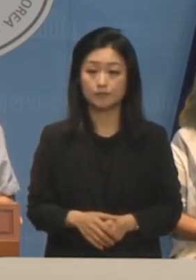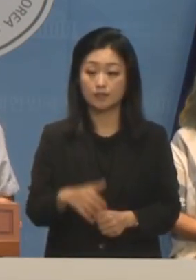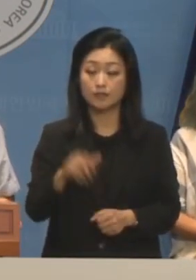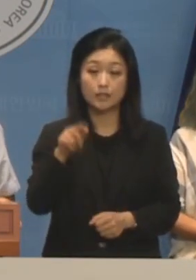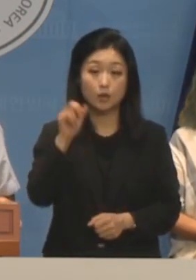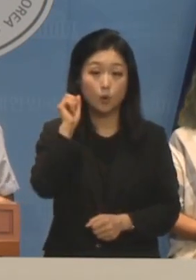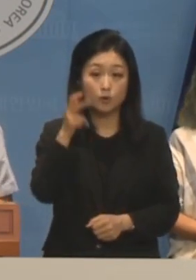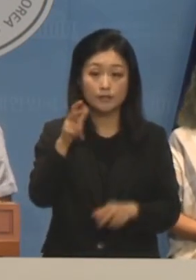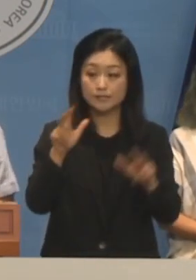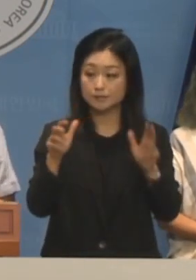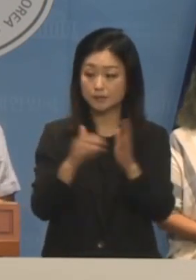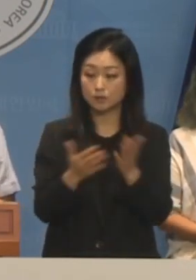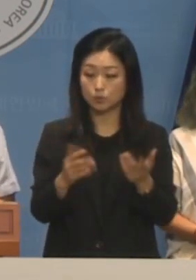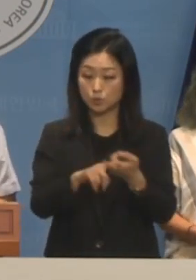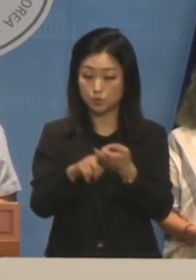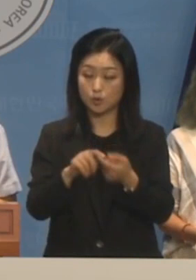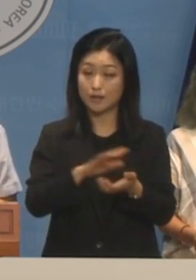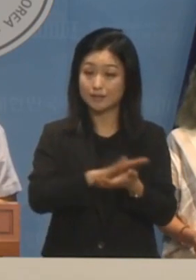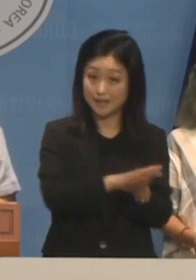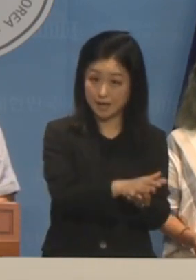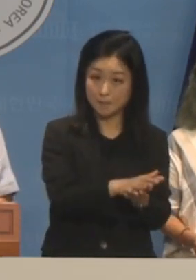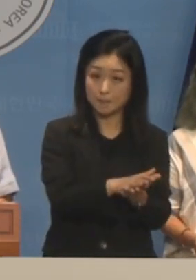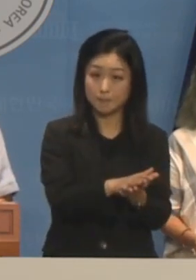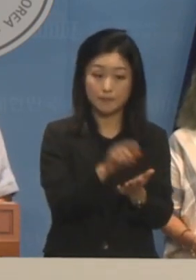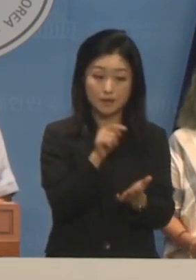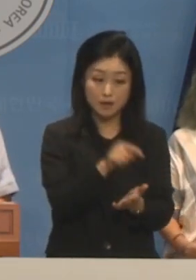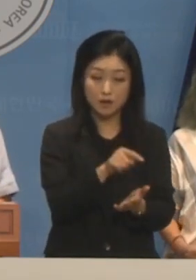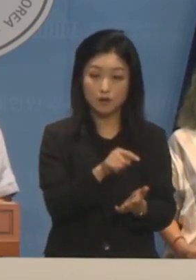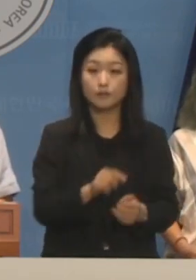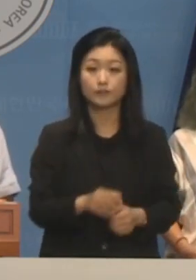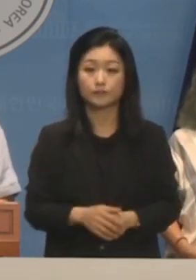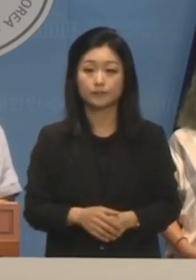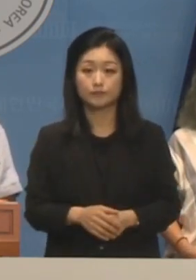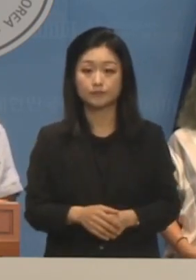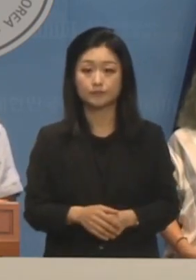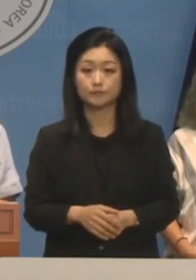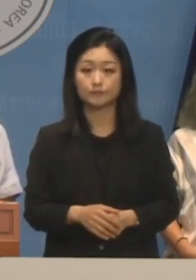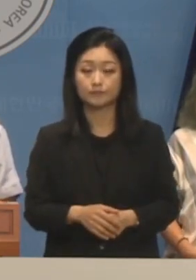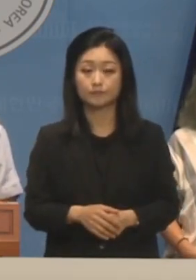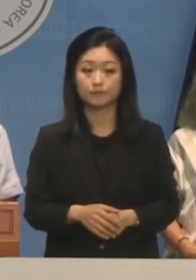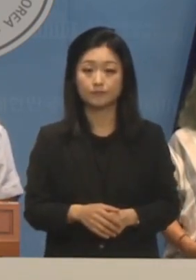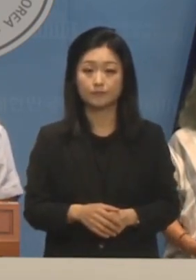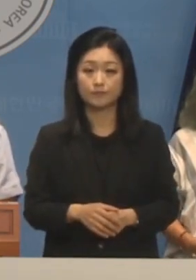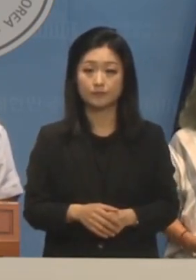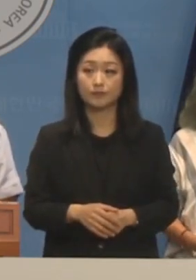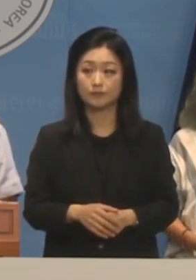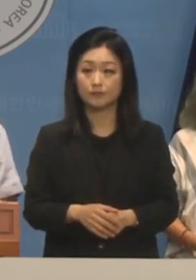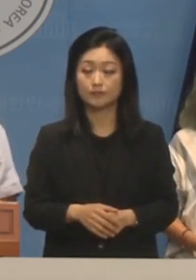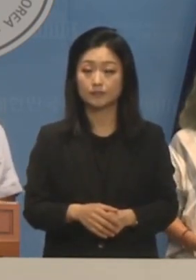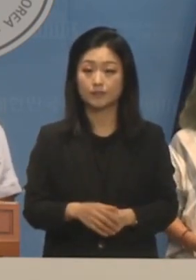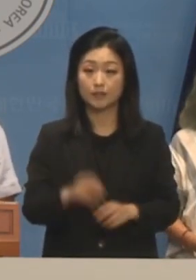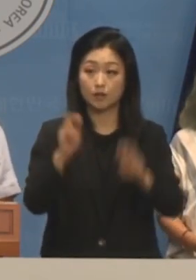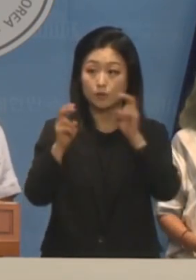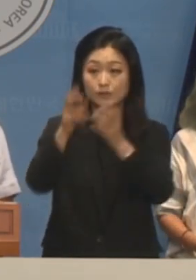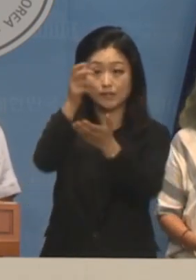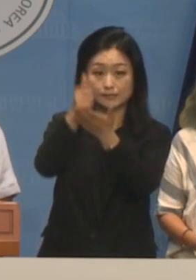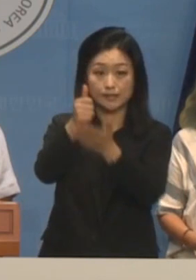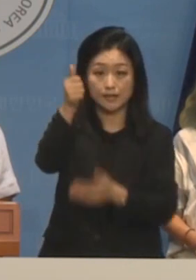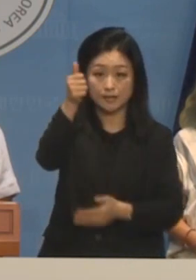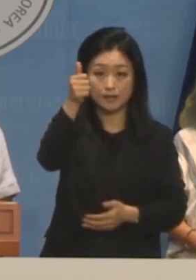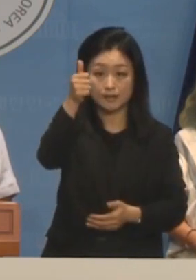세종호텔이 그동안 노동조합을 탄압했던 것은 앞서 이야기한 것처럼 오나 기업, 오나